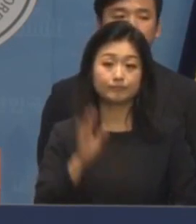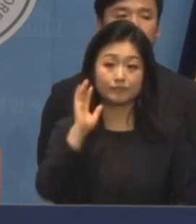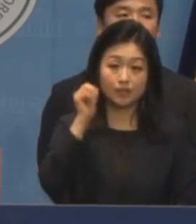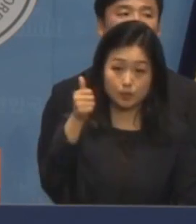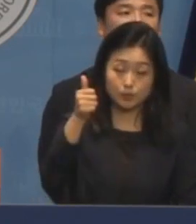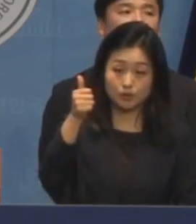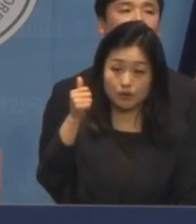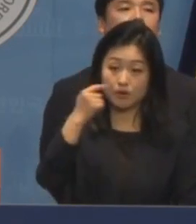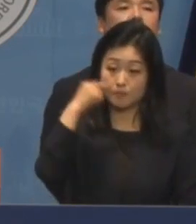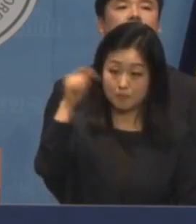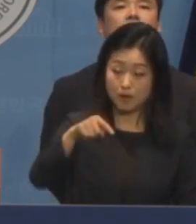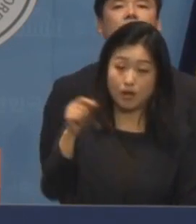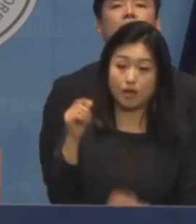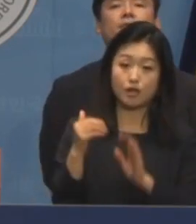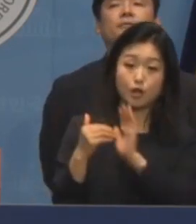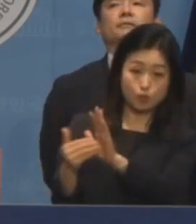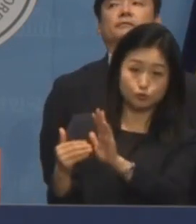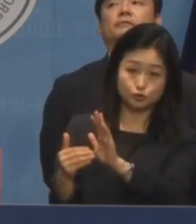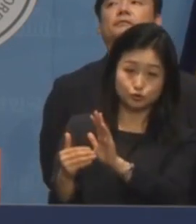방침을